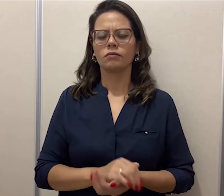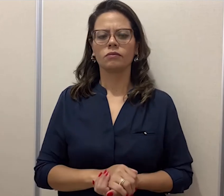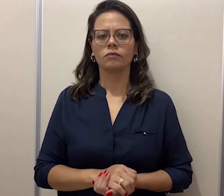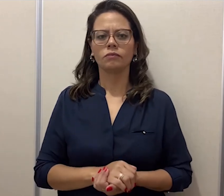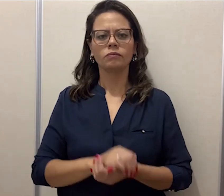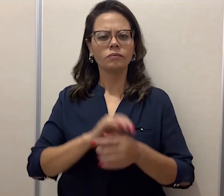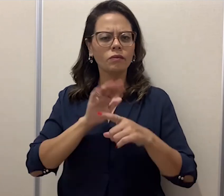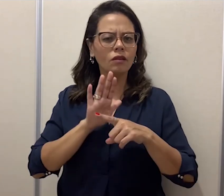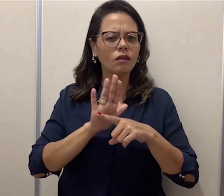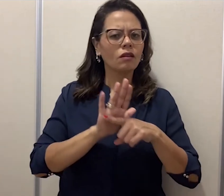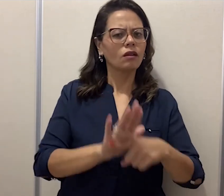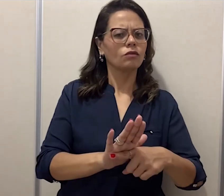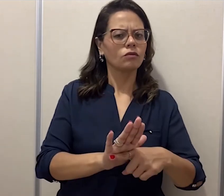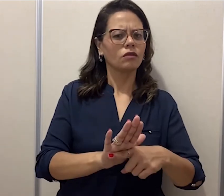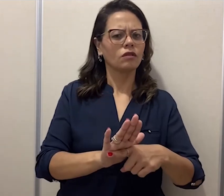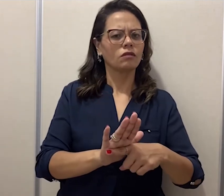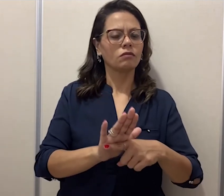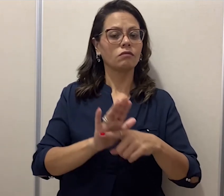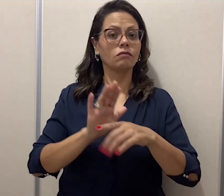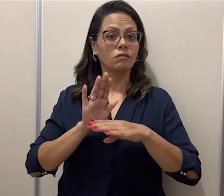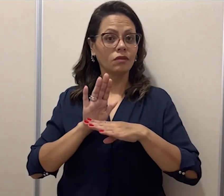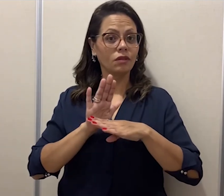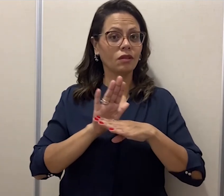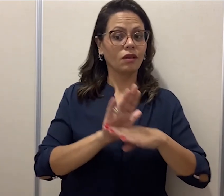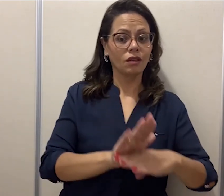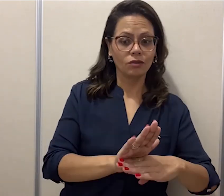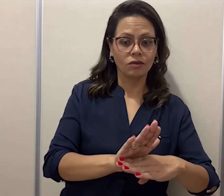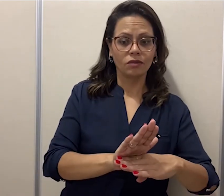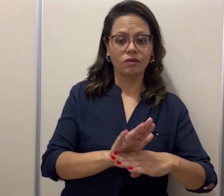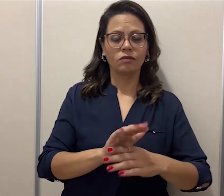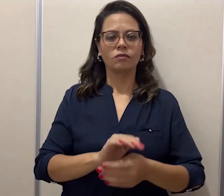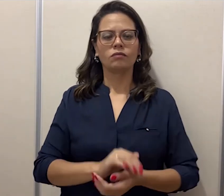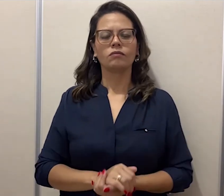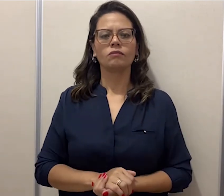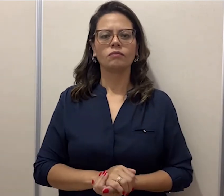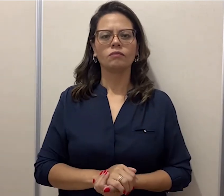mas me ajudar ajudar